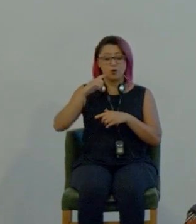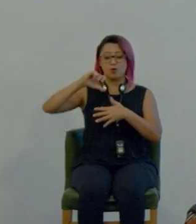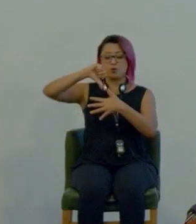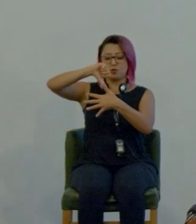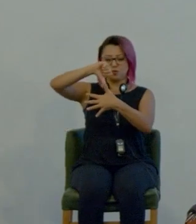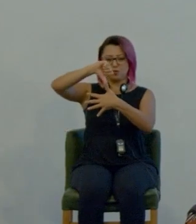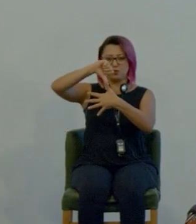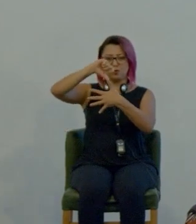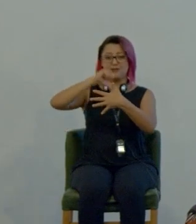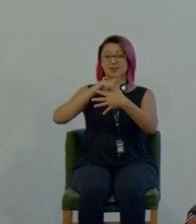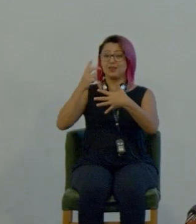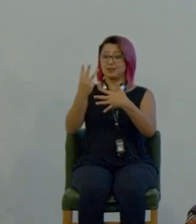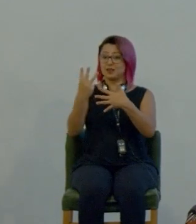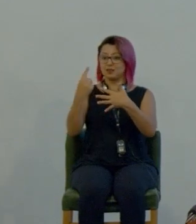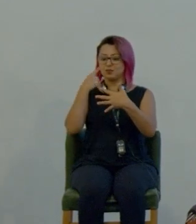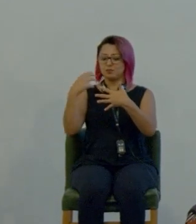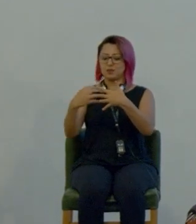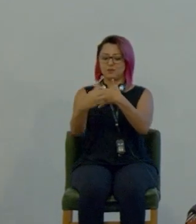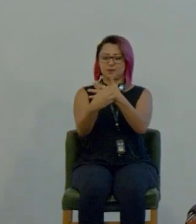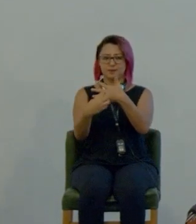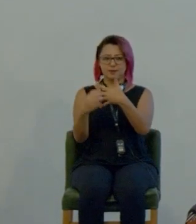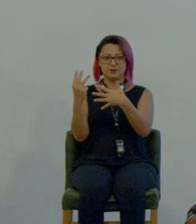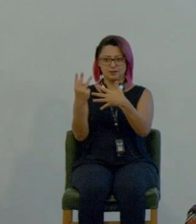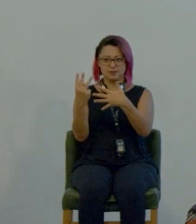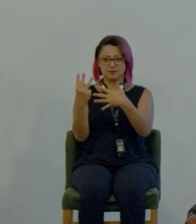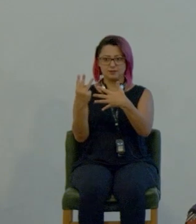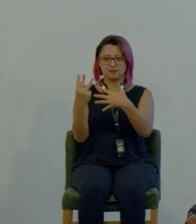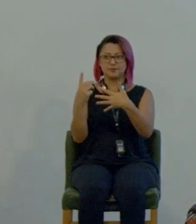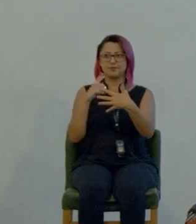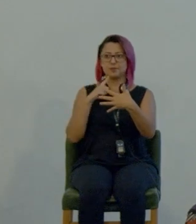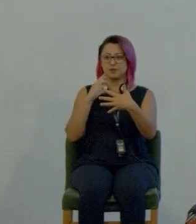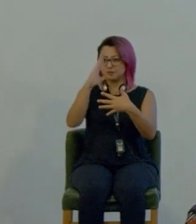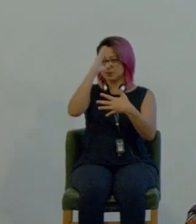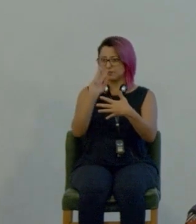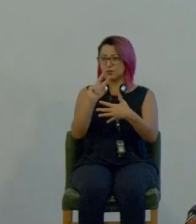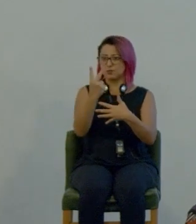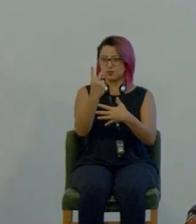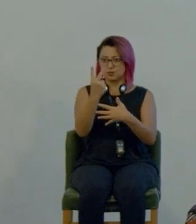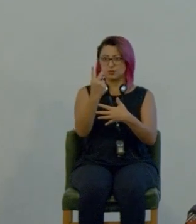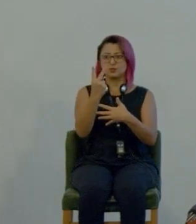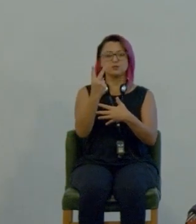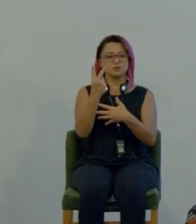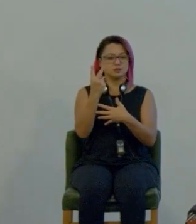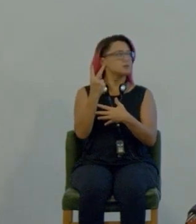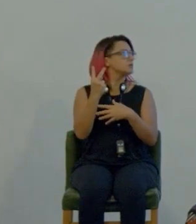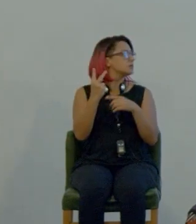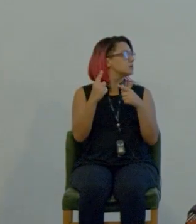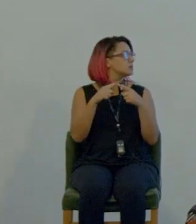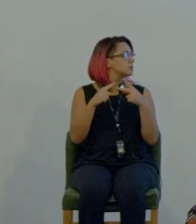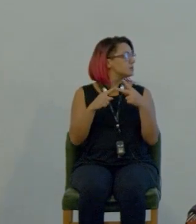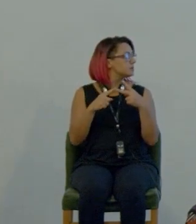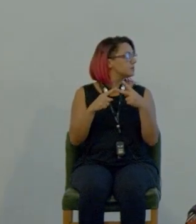Sul, existem 3 aqui nessa carta, nesse mapa, mas a gente tem pelo menos 2 centros. Um que está nos Andes, onde a batata e a